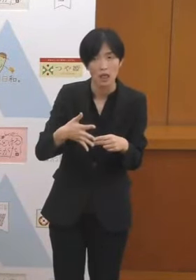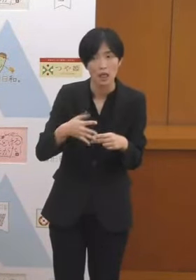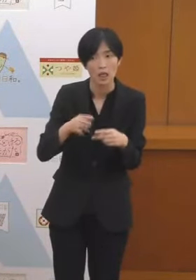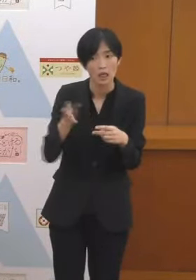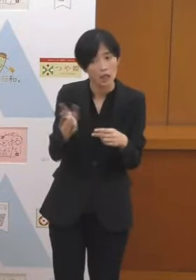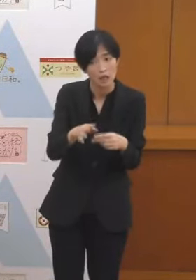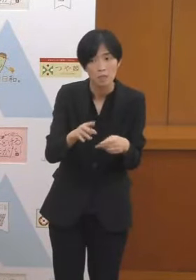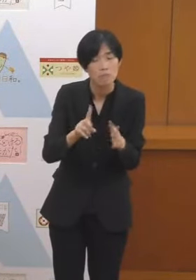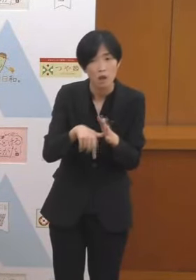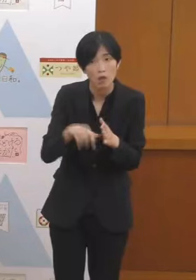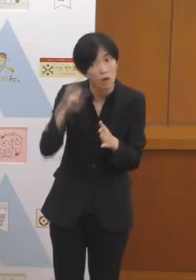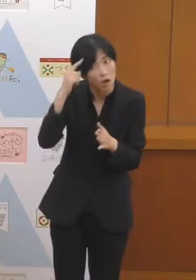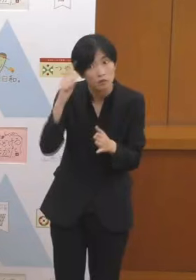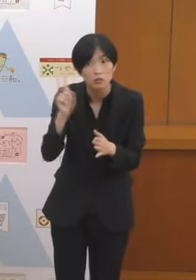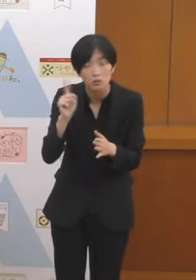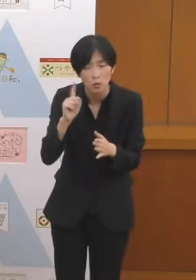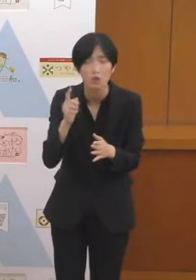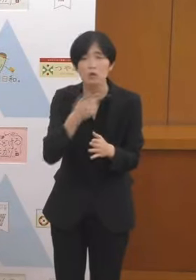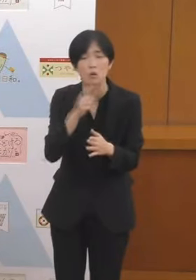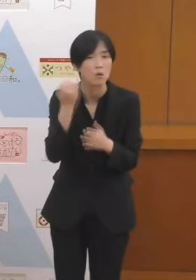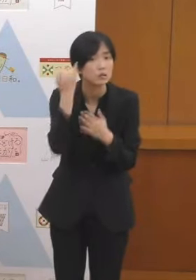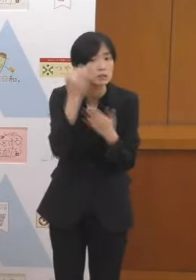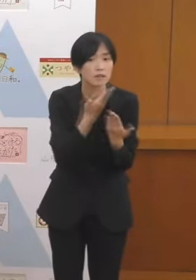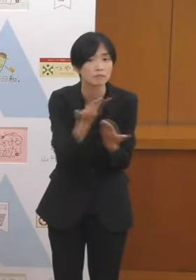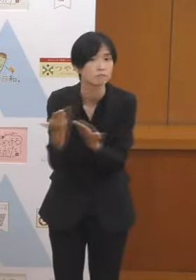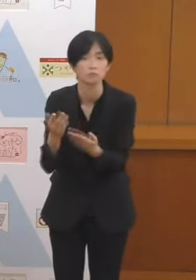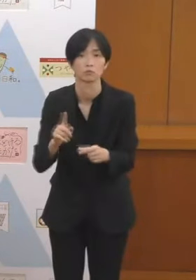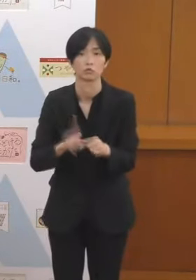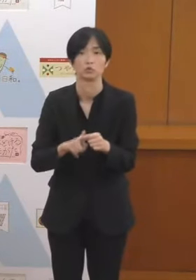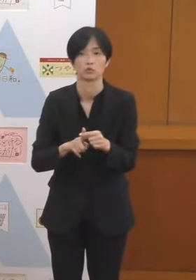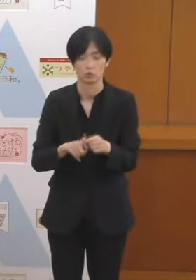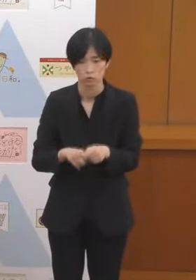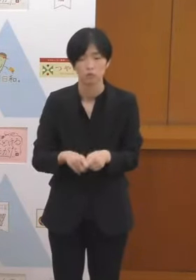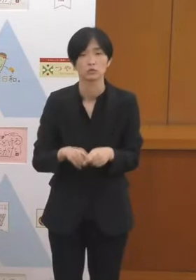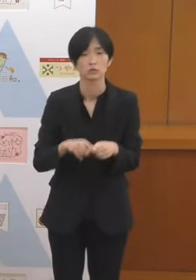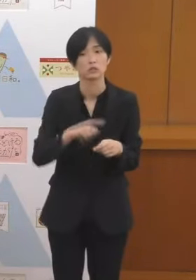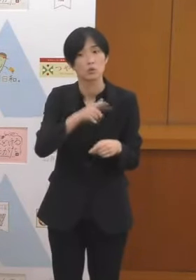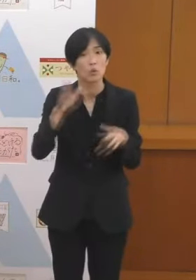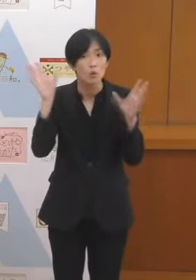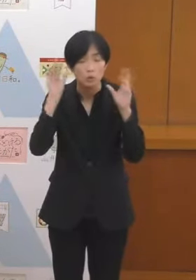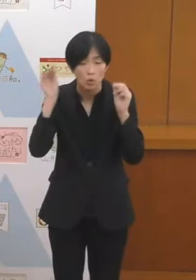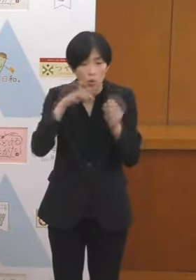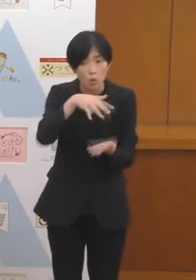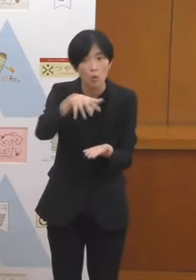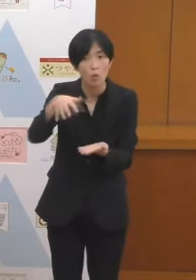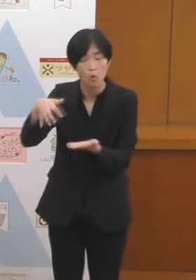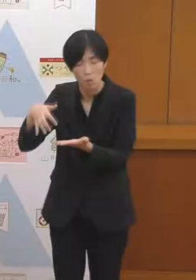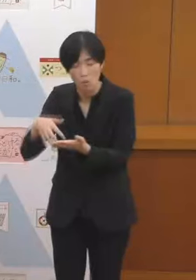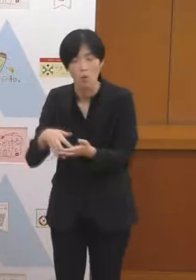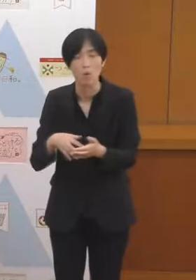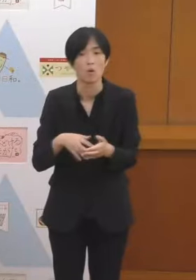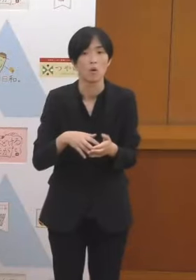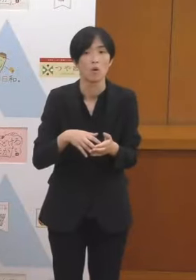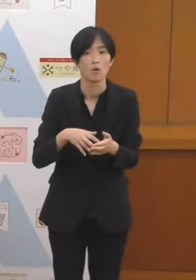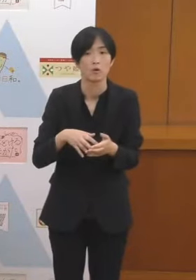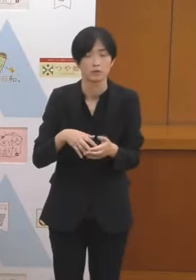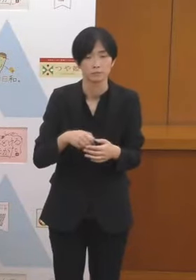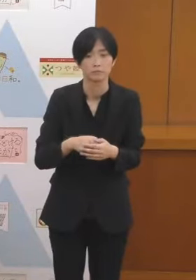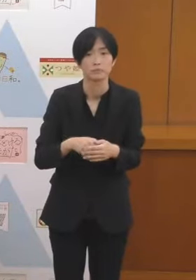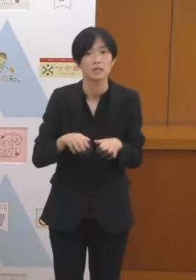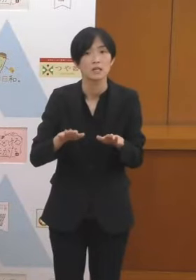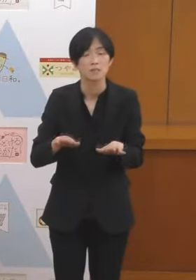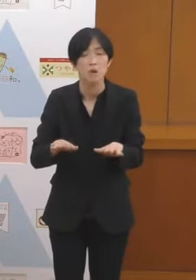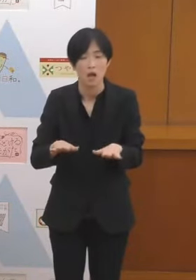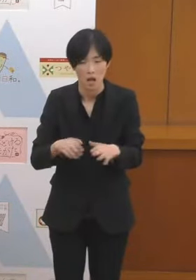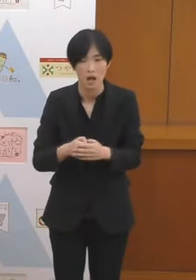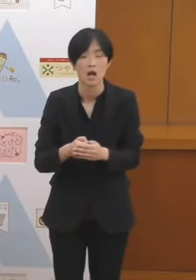段階でありますえこれらの同なども参考にしながら現在運用を行っている本件の